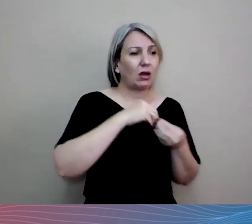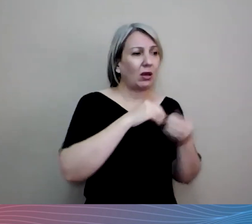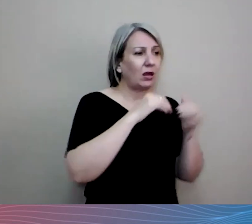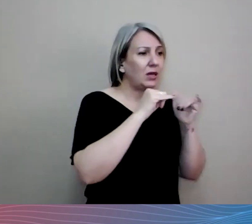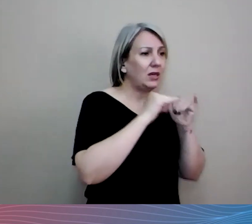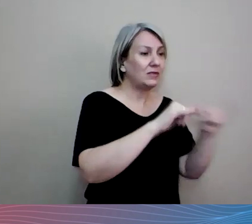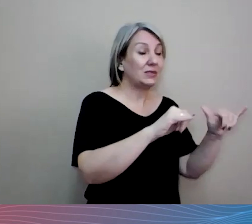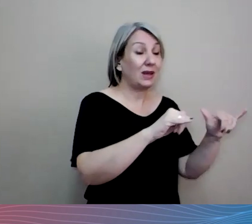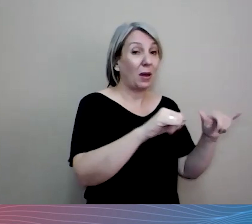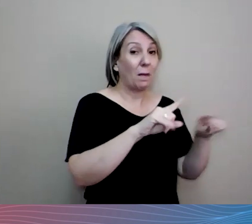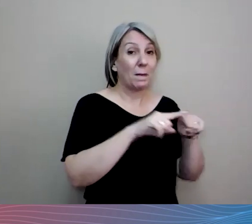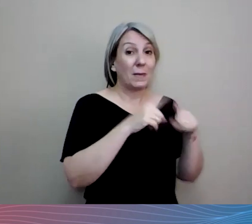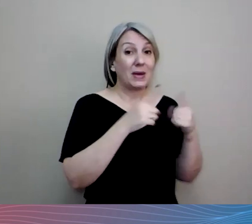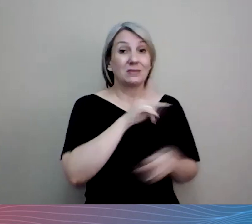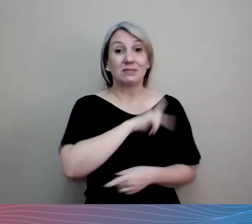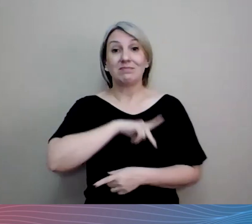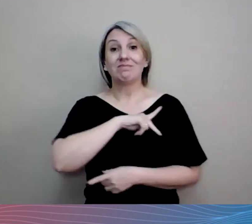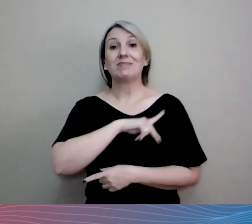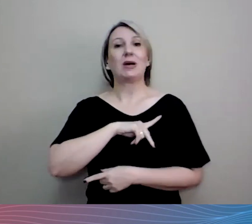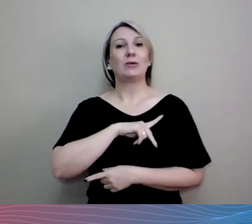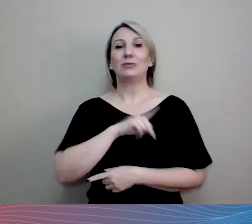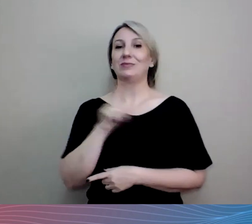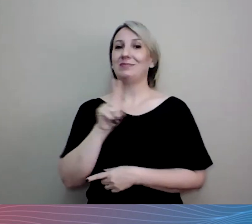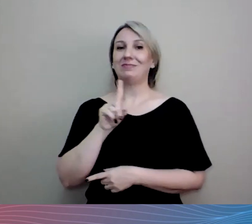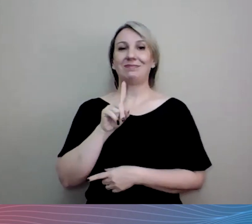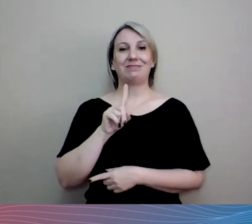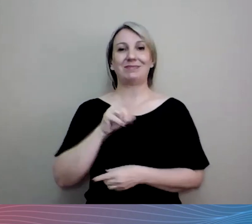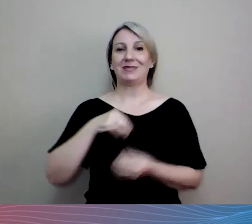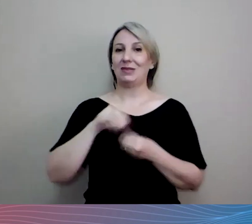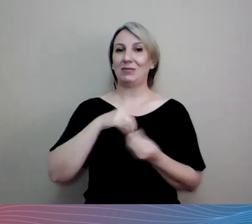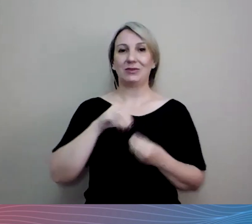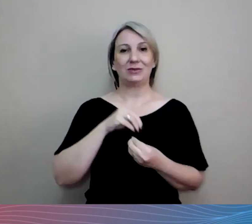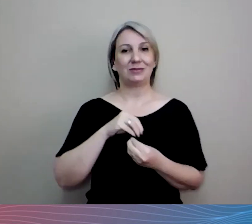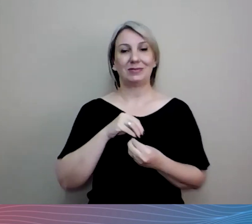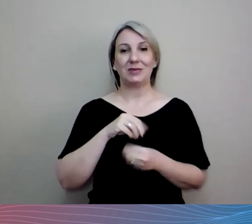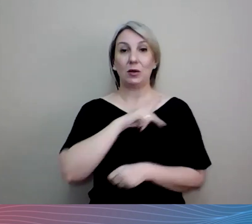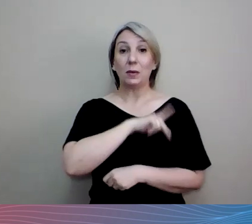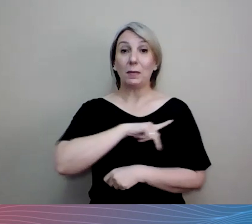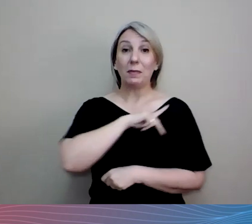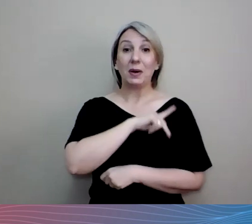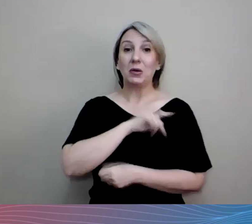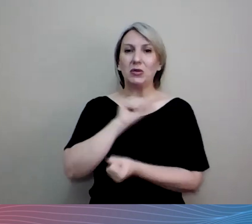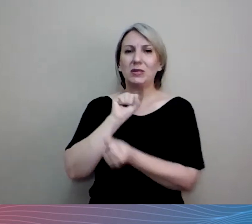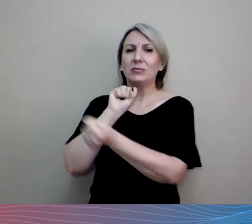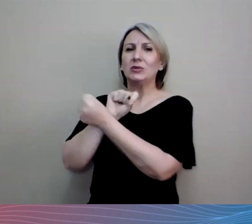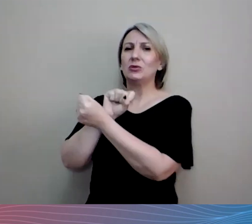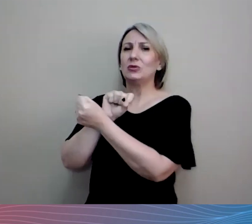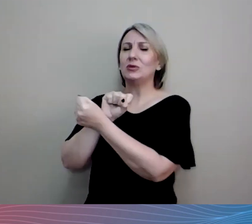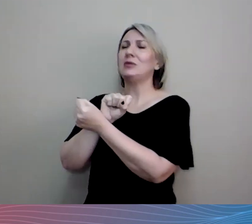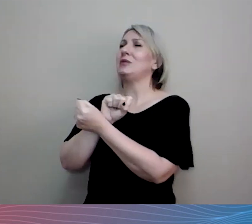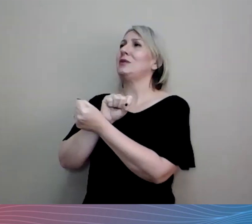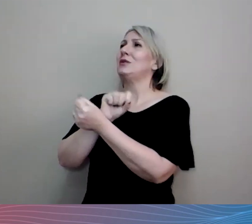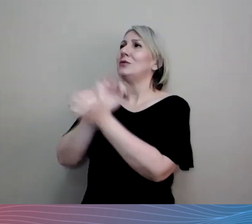fiel por amor a nós. Então ele se tornou prisioneiro de Cristo Jesus por nossa